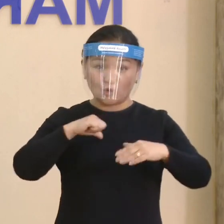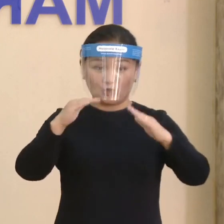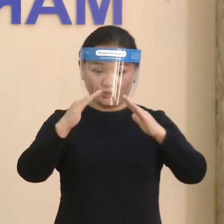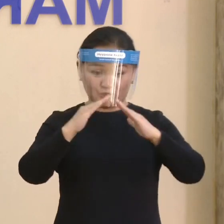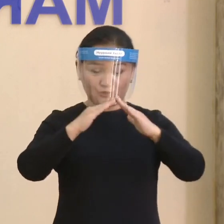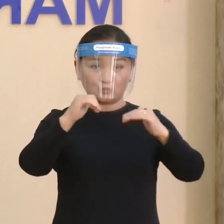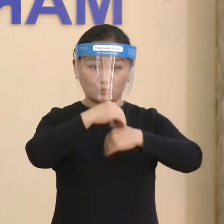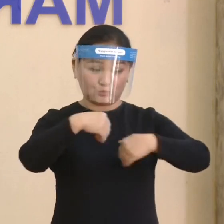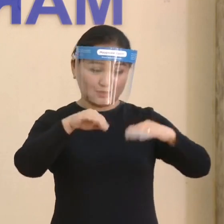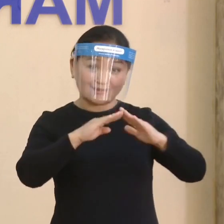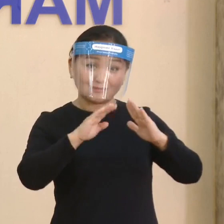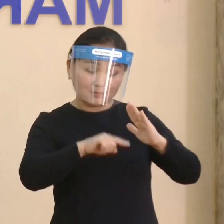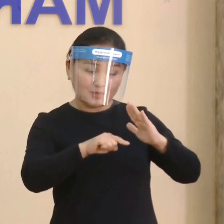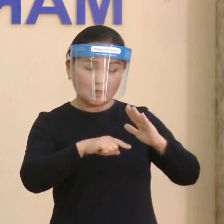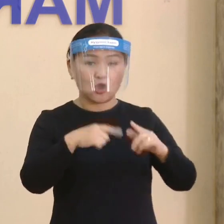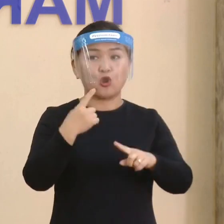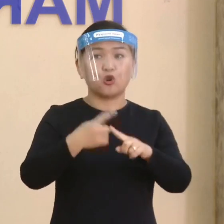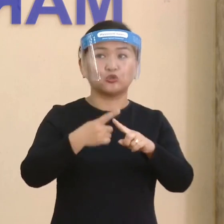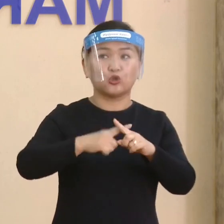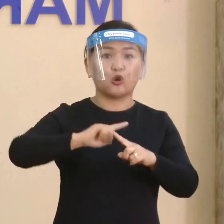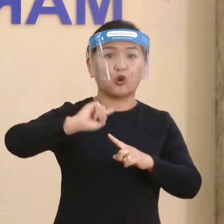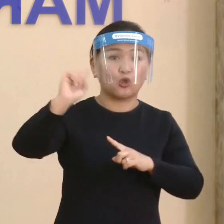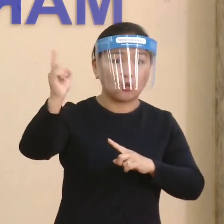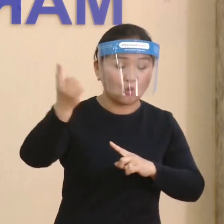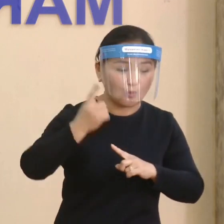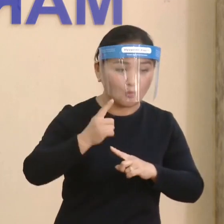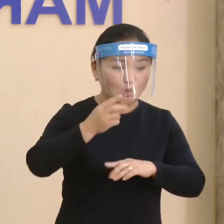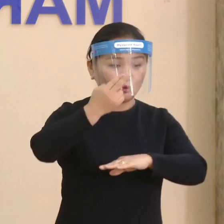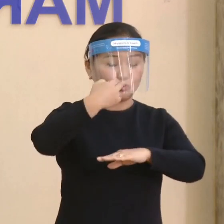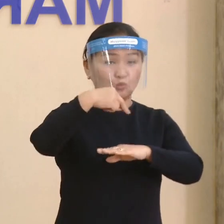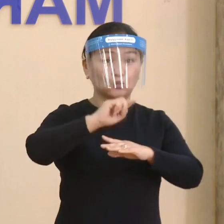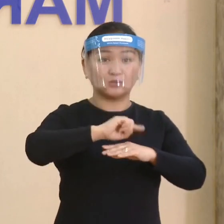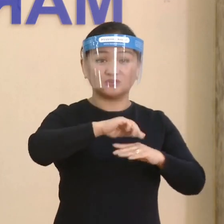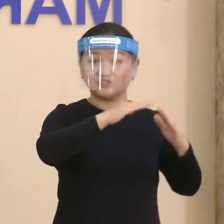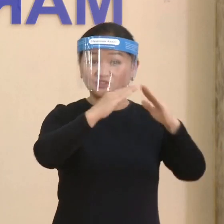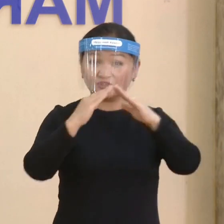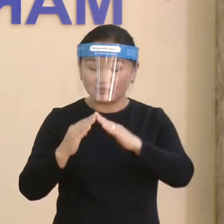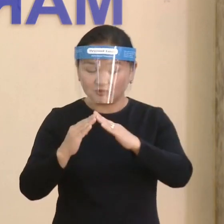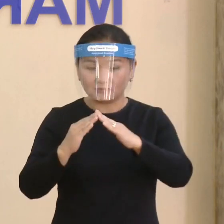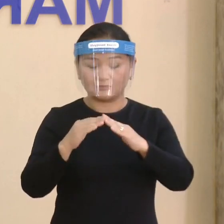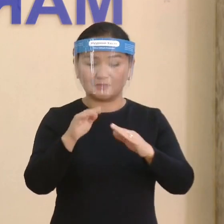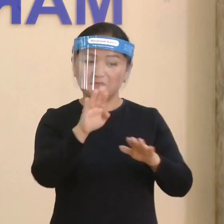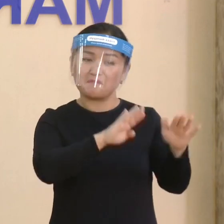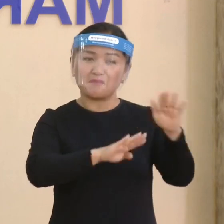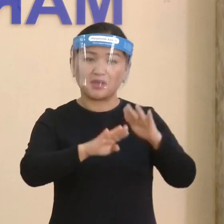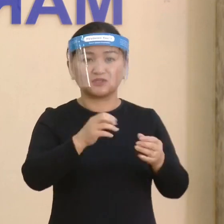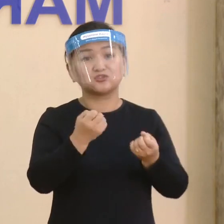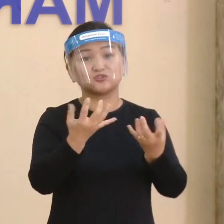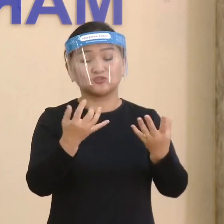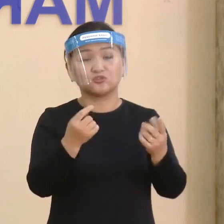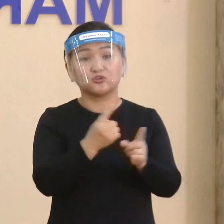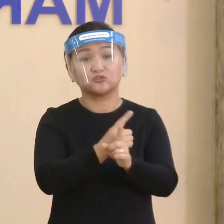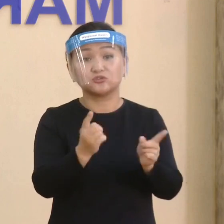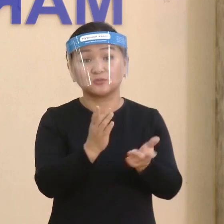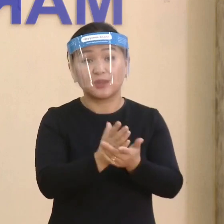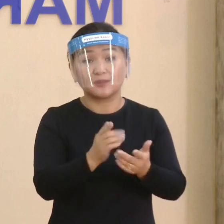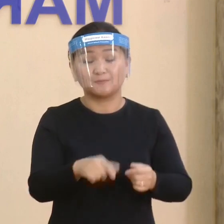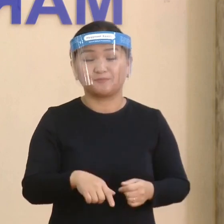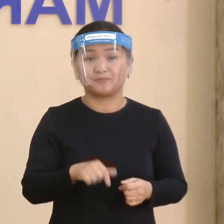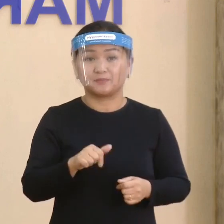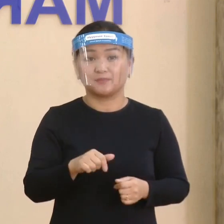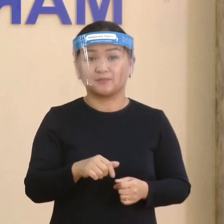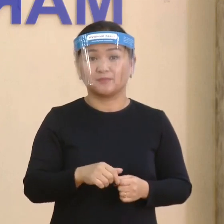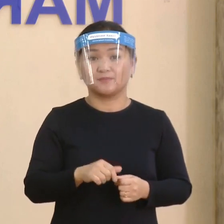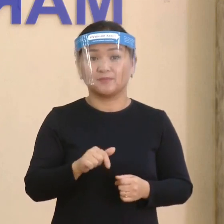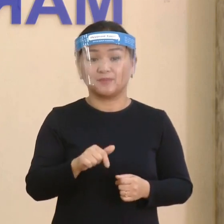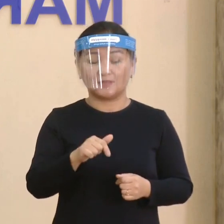байх хугацаанд хөдөө орон нутаг шилжих, дүүрэг хооронд шилжих ийм байдал бол бас нилээд их байгаа. Энд бол